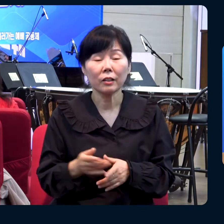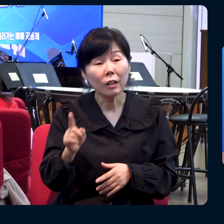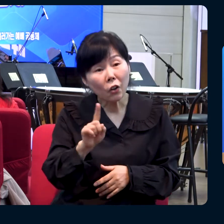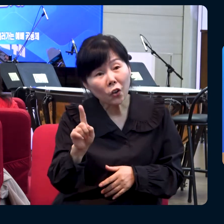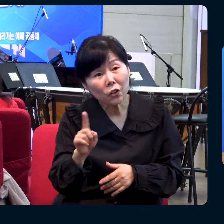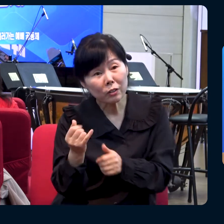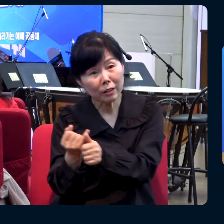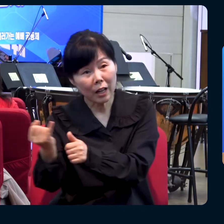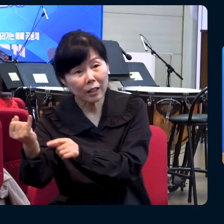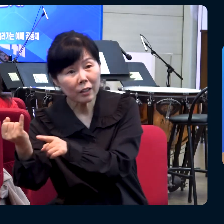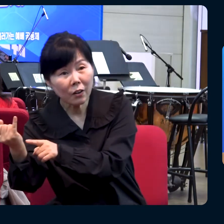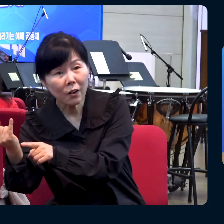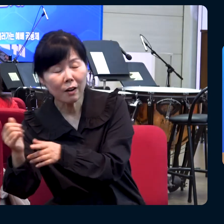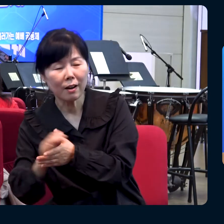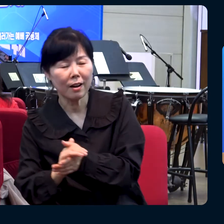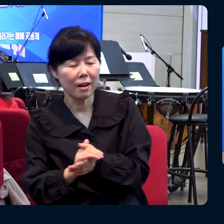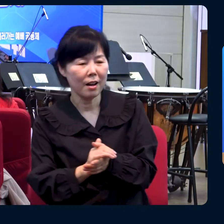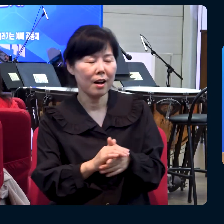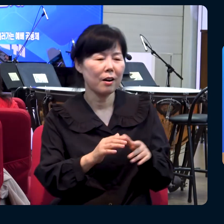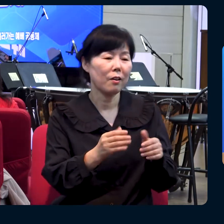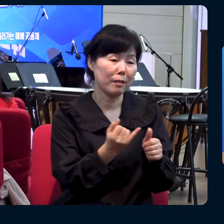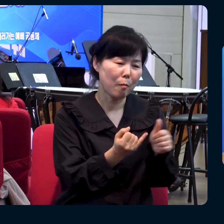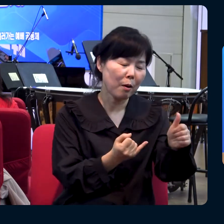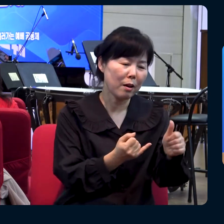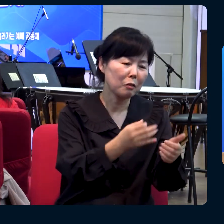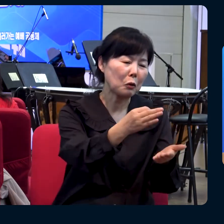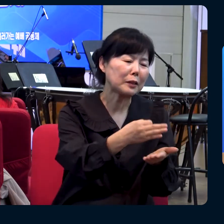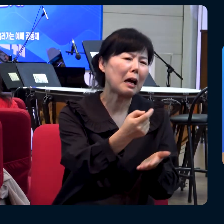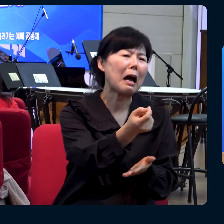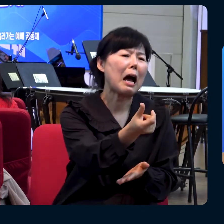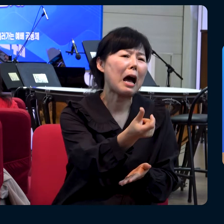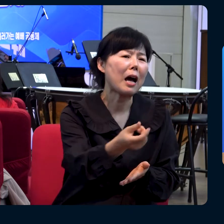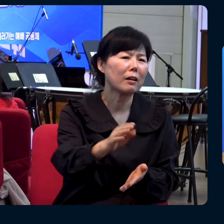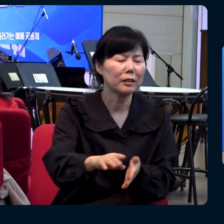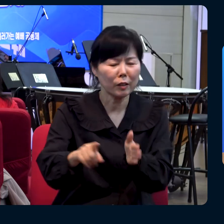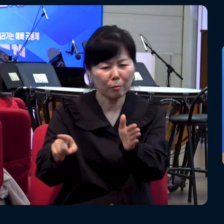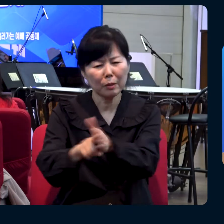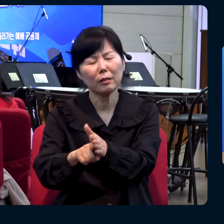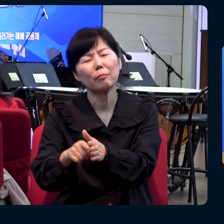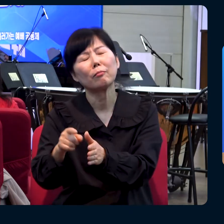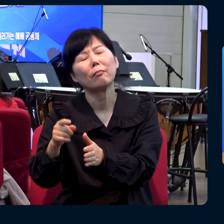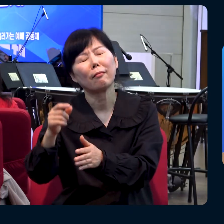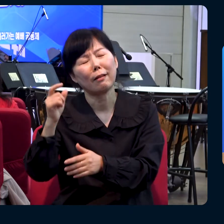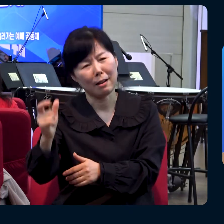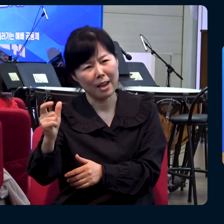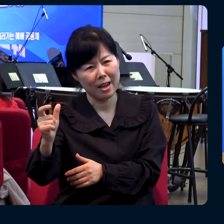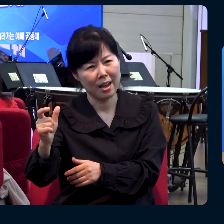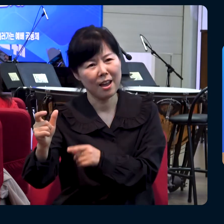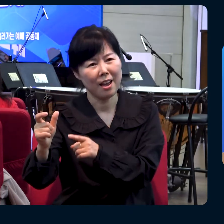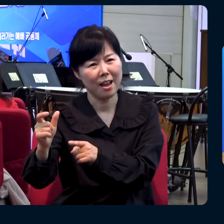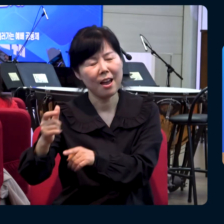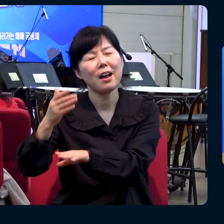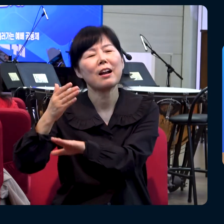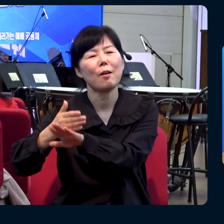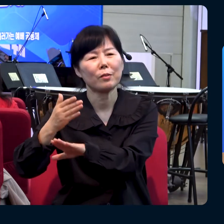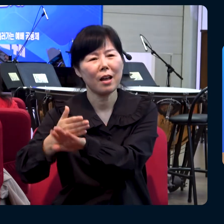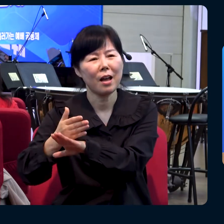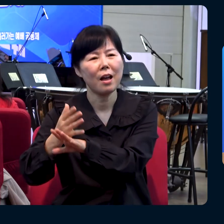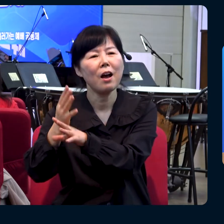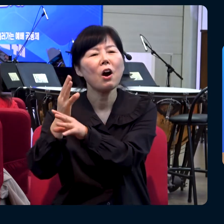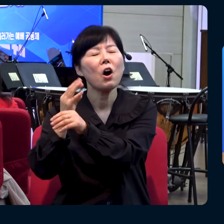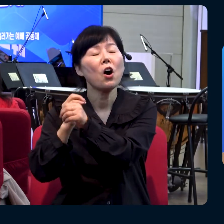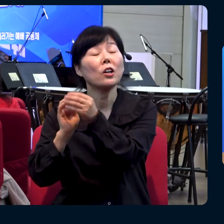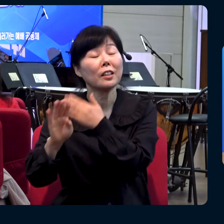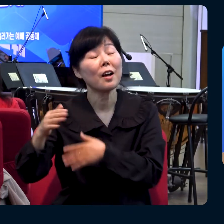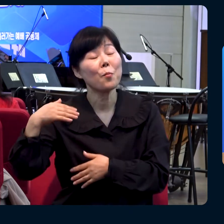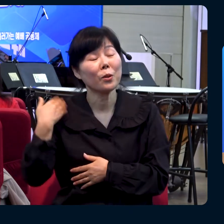그릇을 닦으면서 남편이 돈은 못 벌지만 믿음을 조금 주셔서 감사합니다. 언젠가는 한번 벌